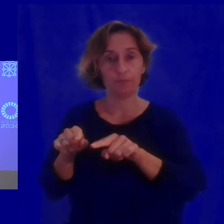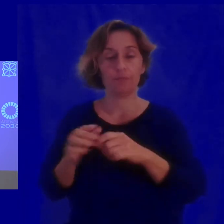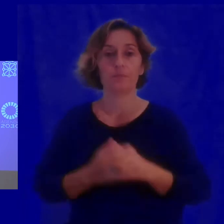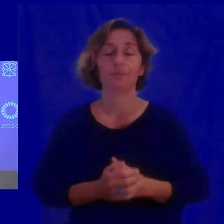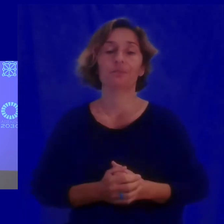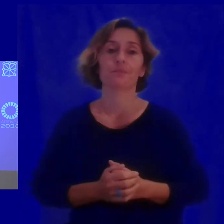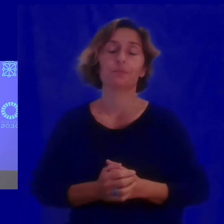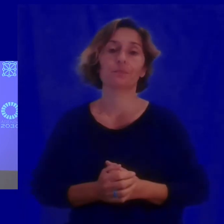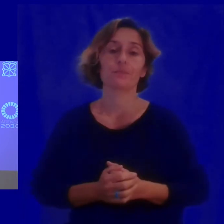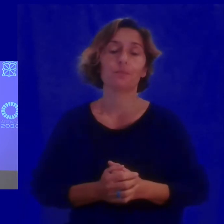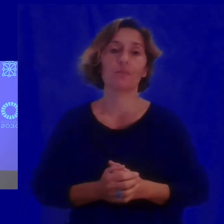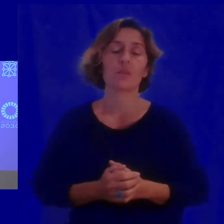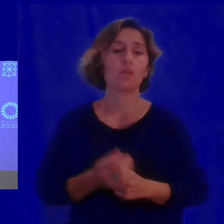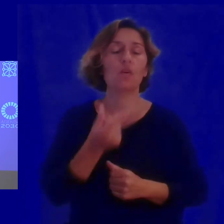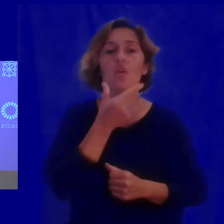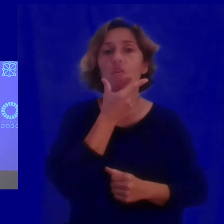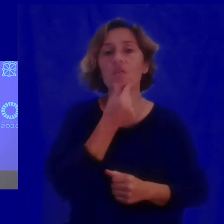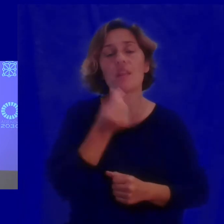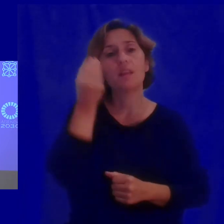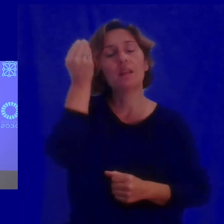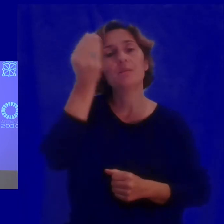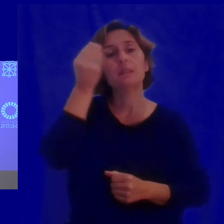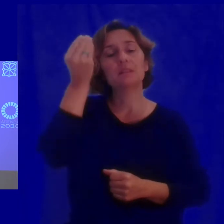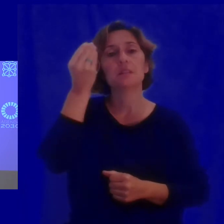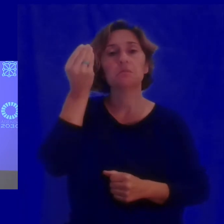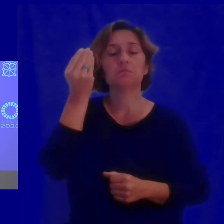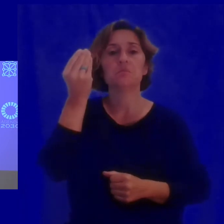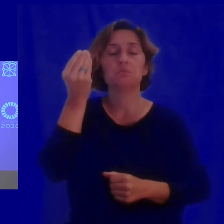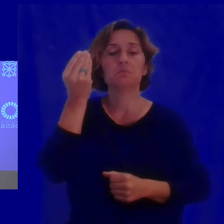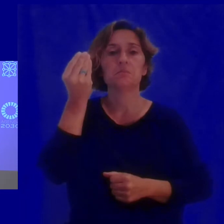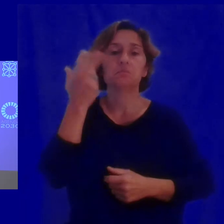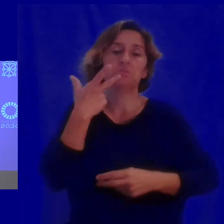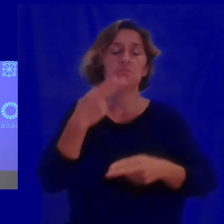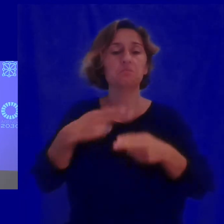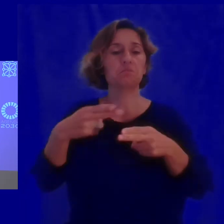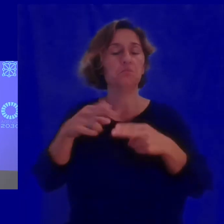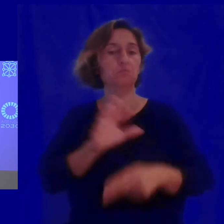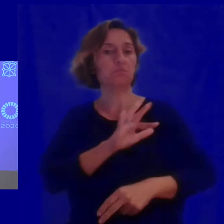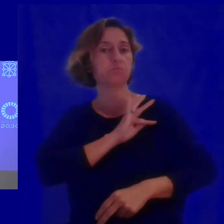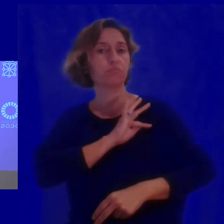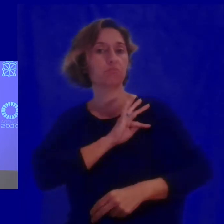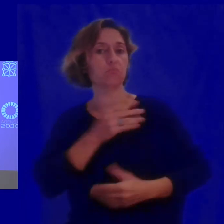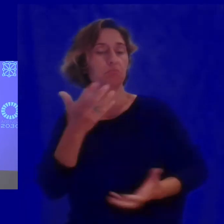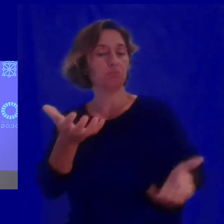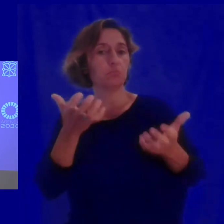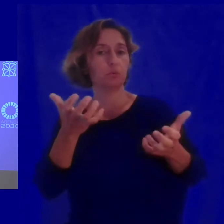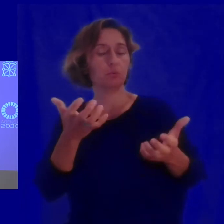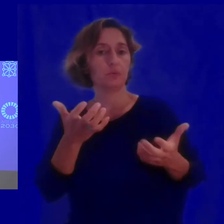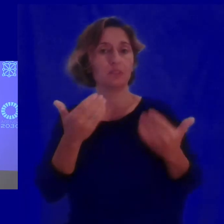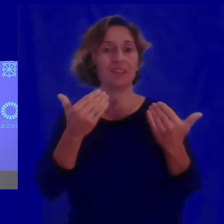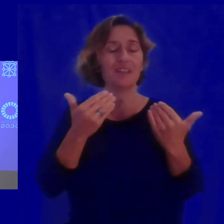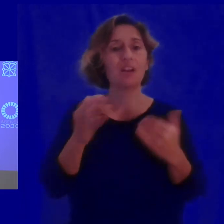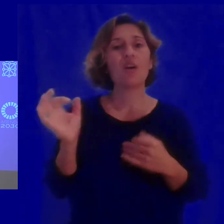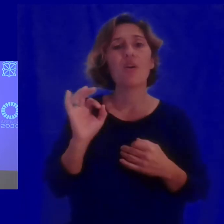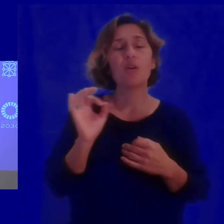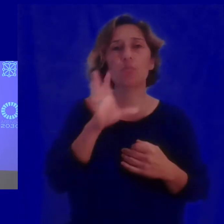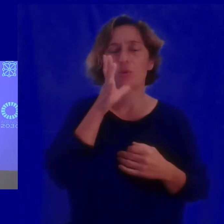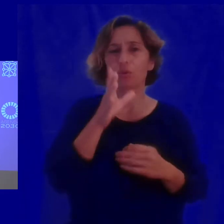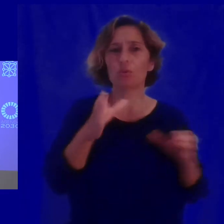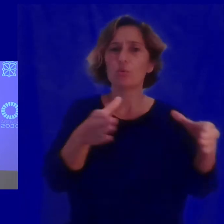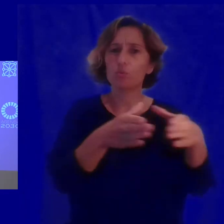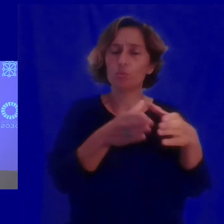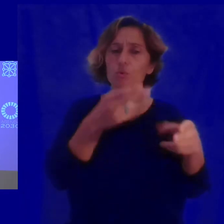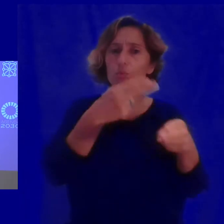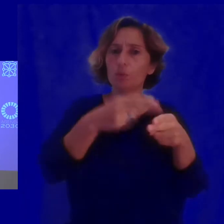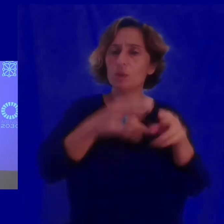caer en la tentación de apuntarse un tanto político y social, respondiendo a críticas muy duras de